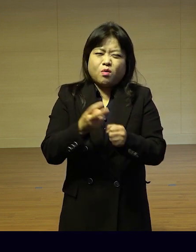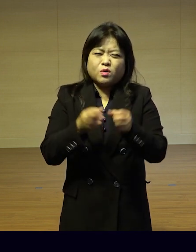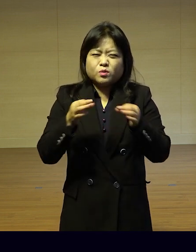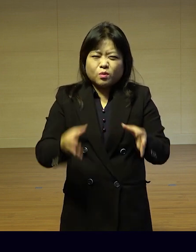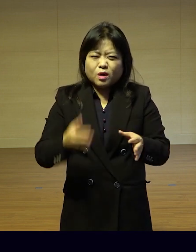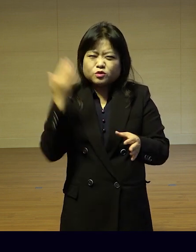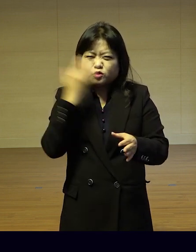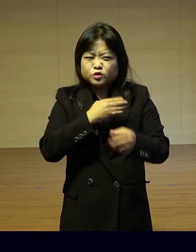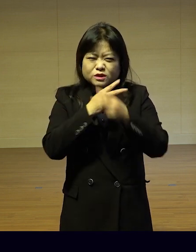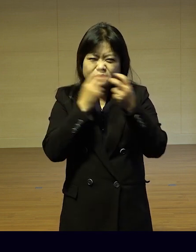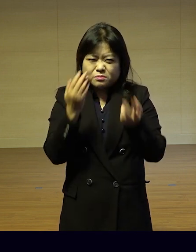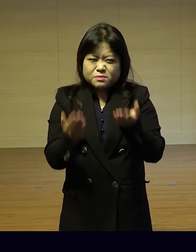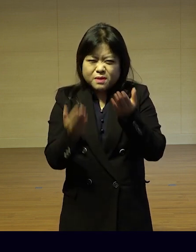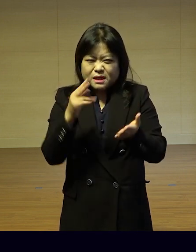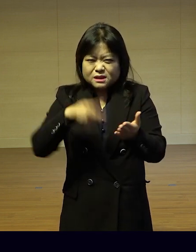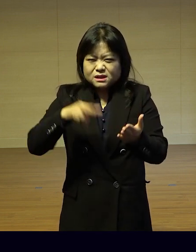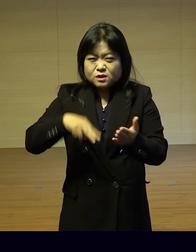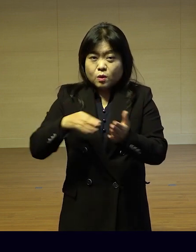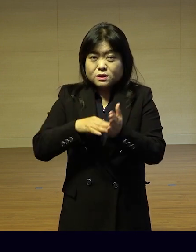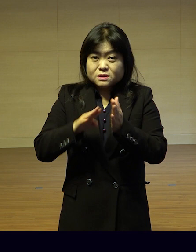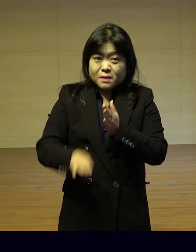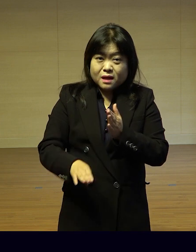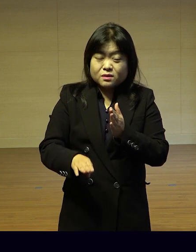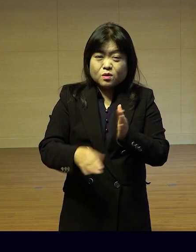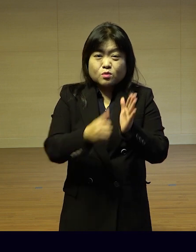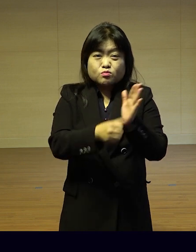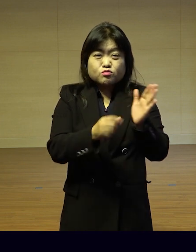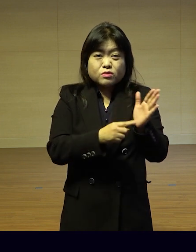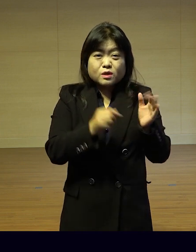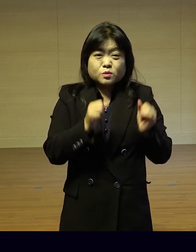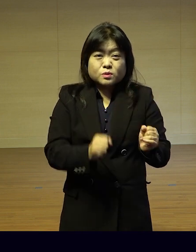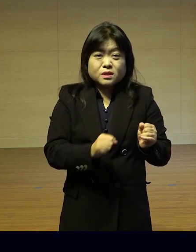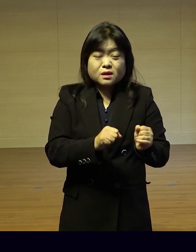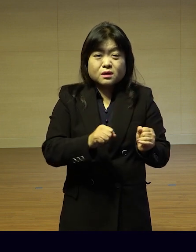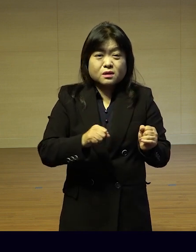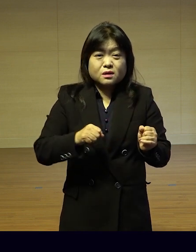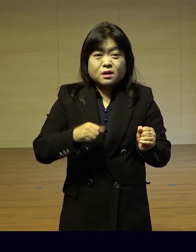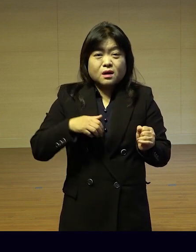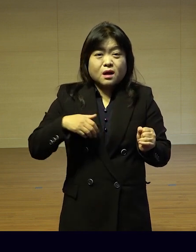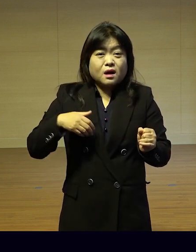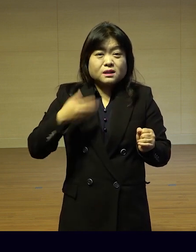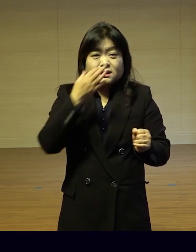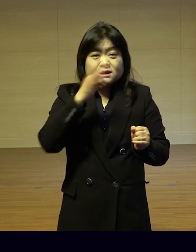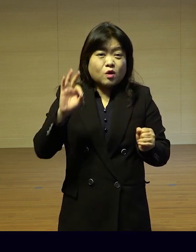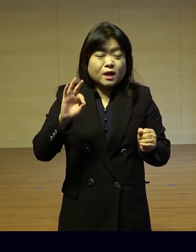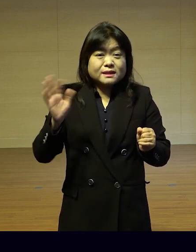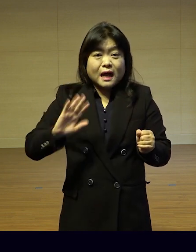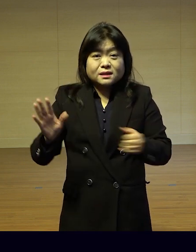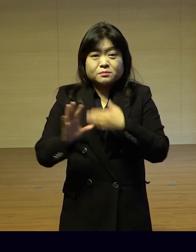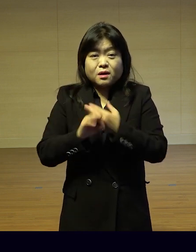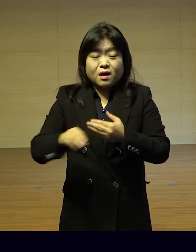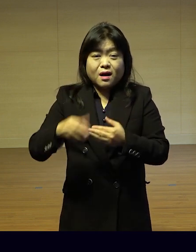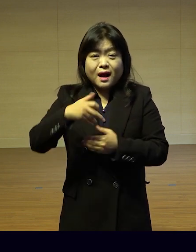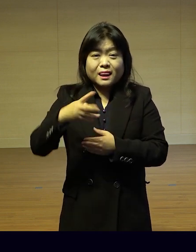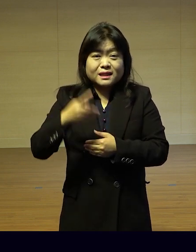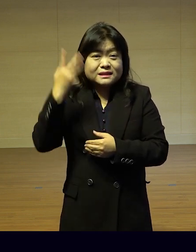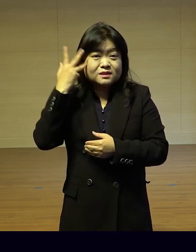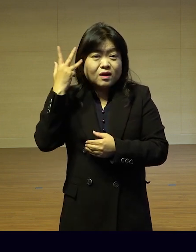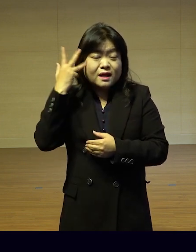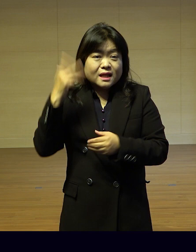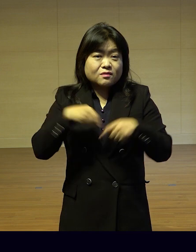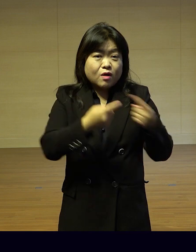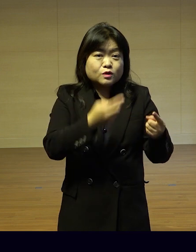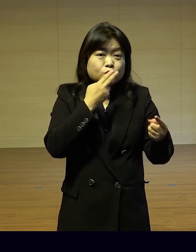물 자체를 전제하지 않고서는 칸트 철학에 들어갈 수가 없고 물 자체를 인정하고서는 칸트 철학에 머물러 있을 수가